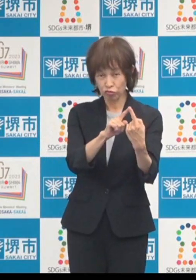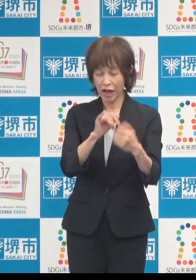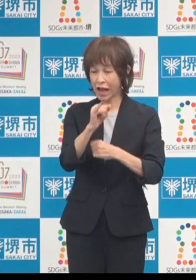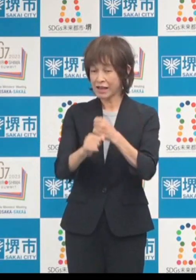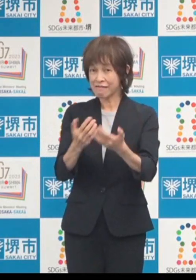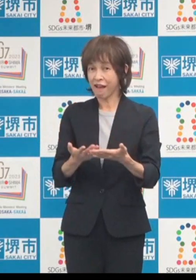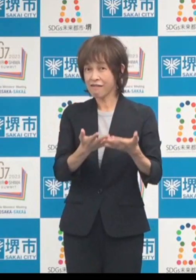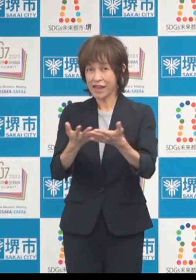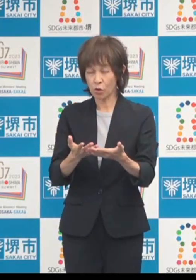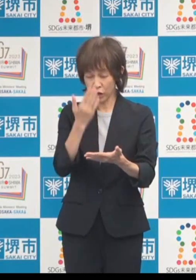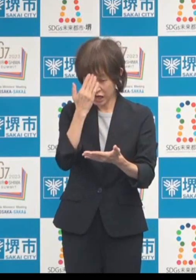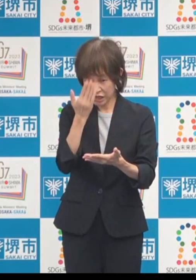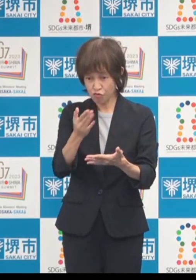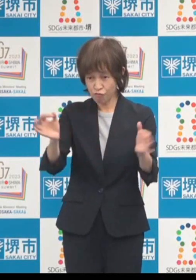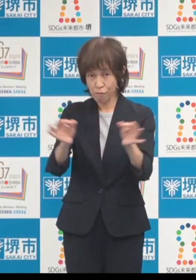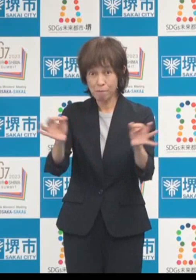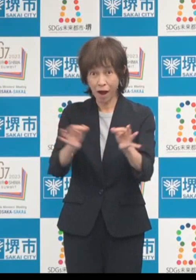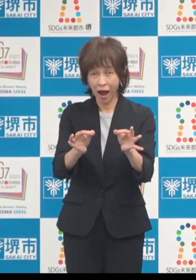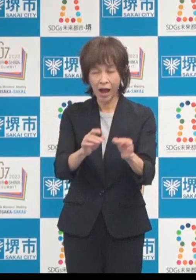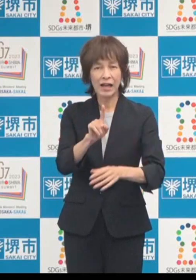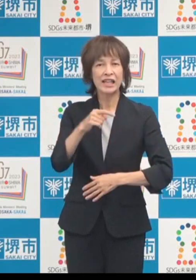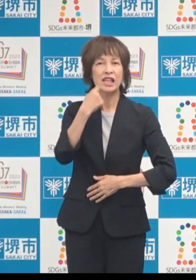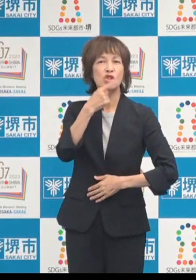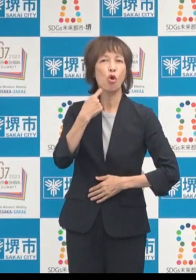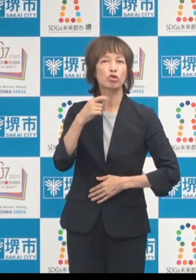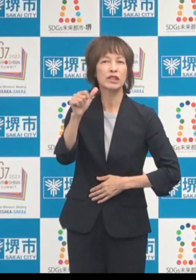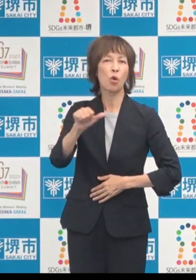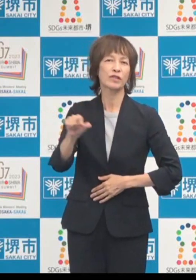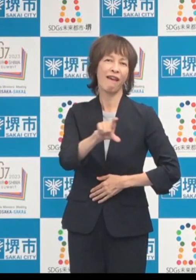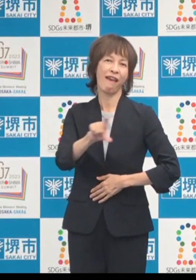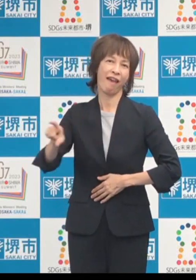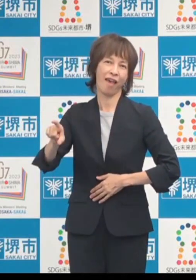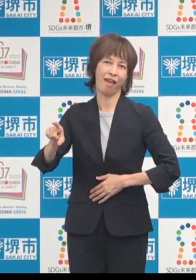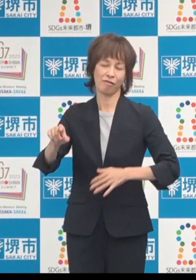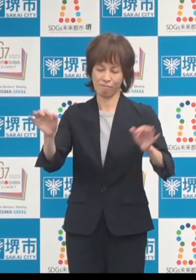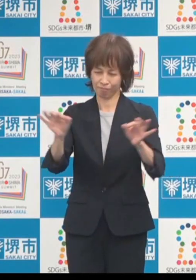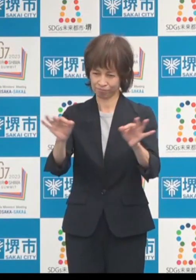の実施です。一口5000円で、